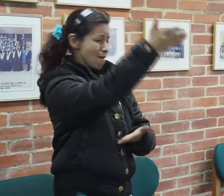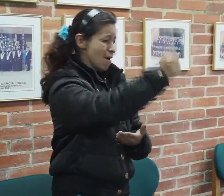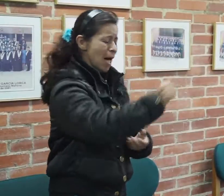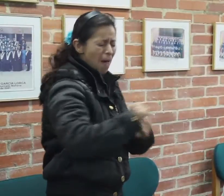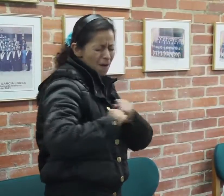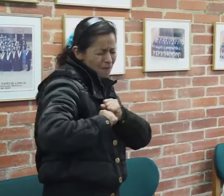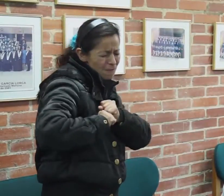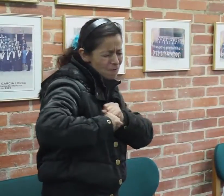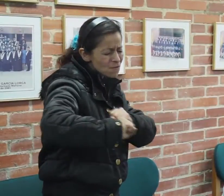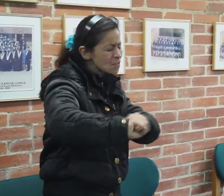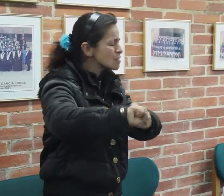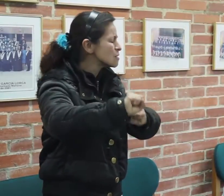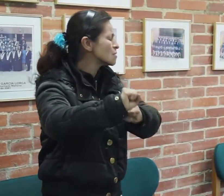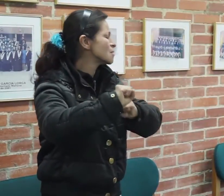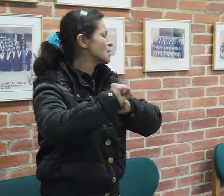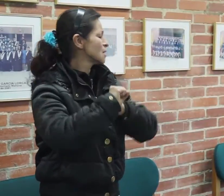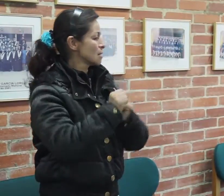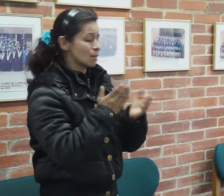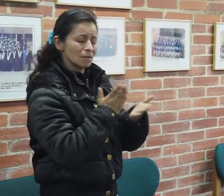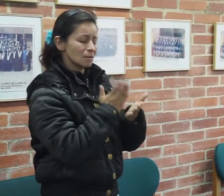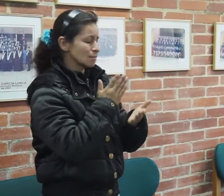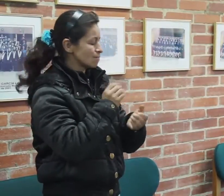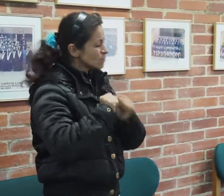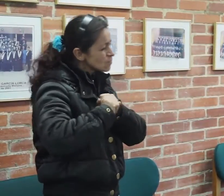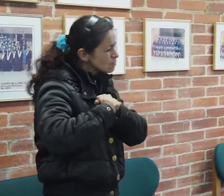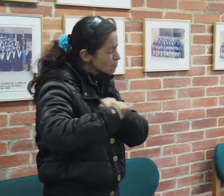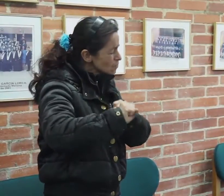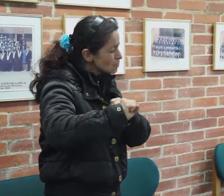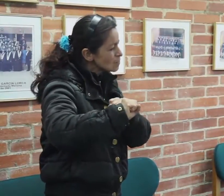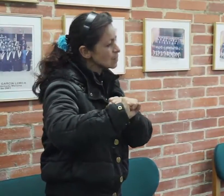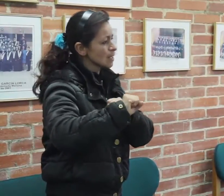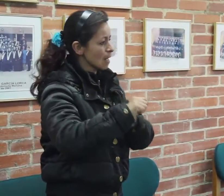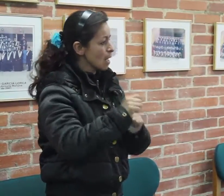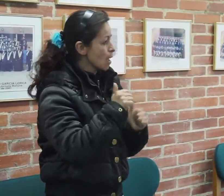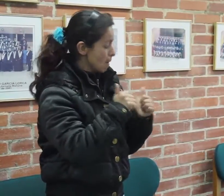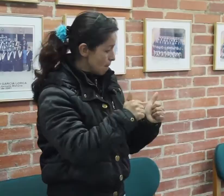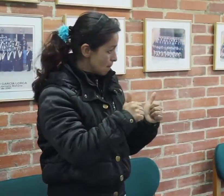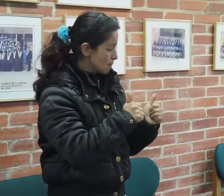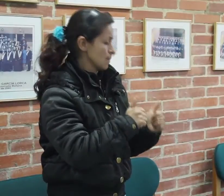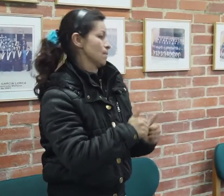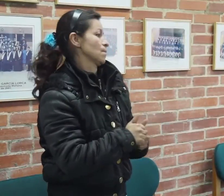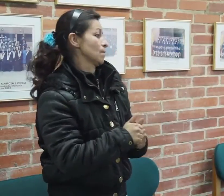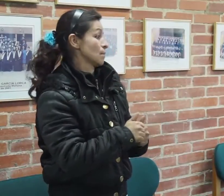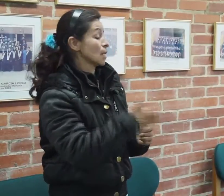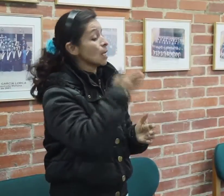Tú vas a ser una mujer en el futuro, una guerrera, te vas a esforzar mucho.